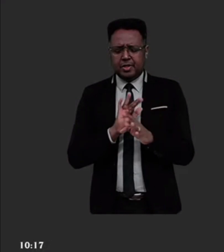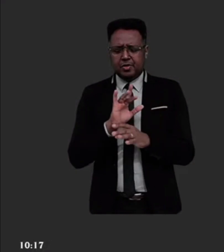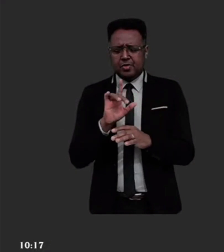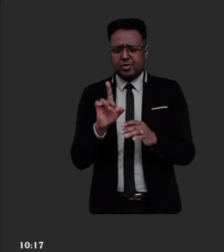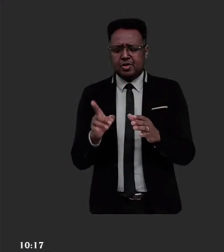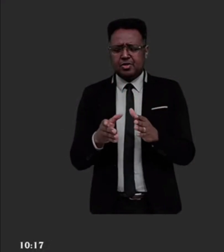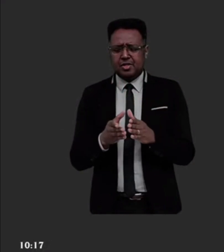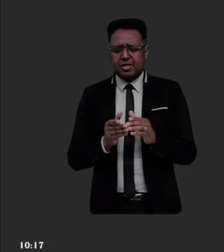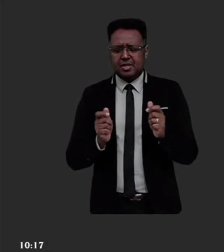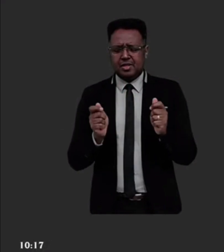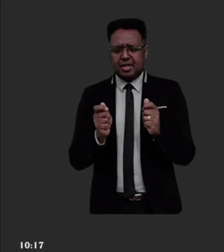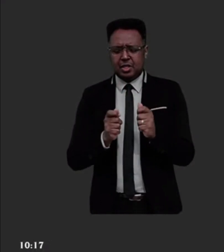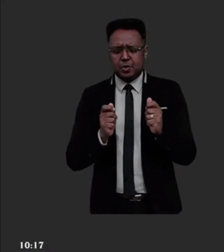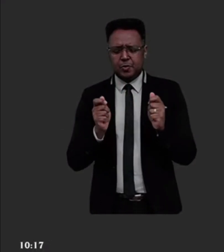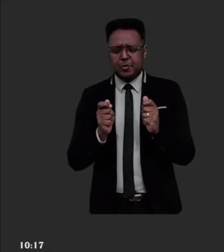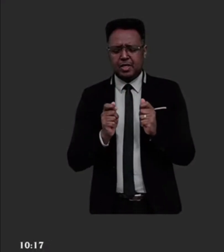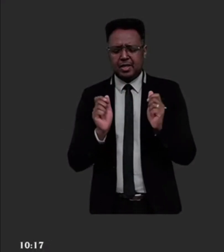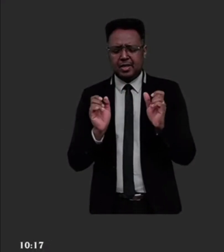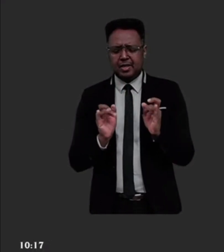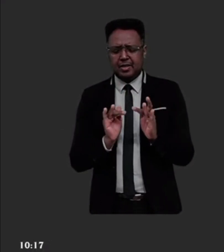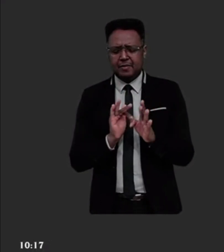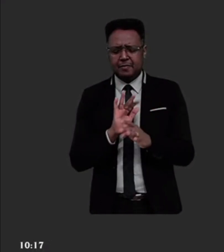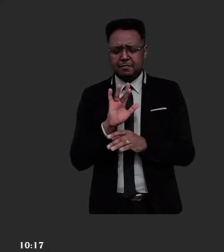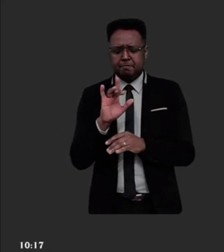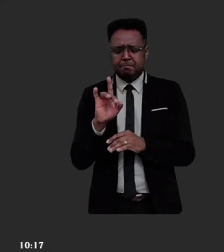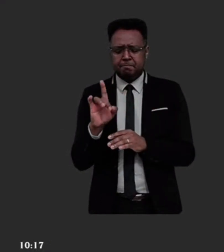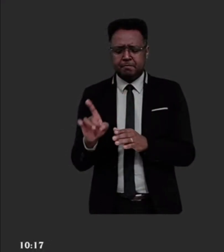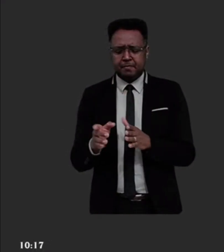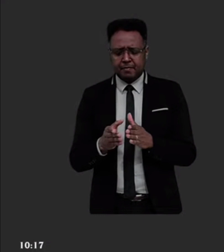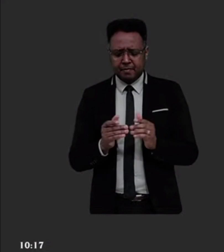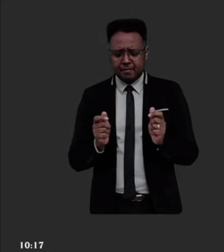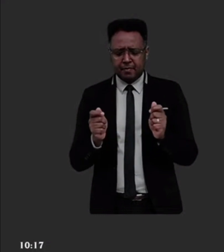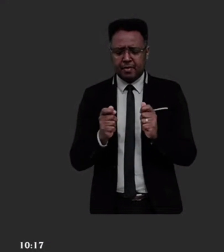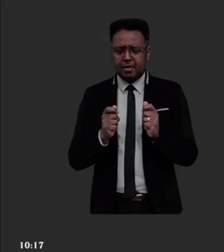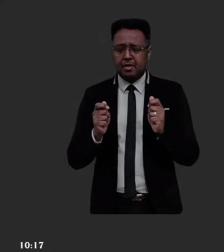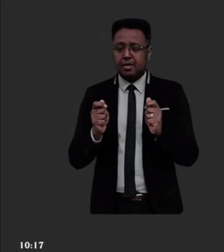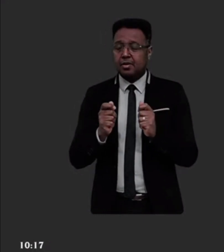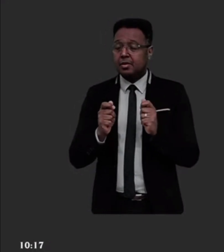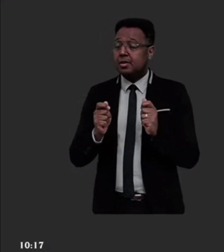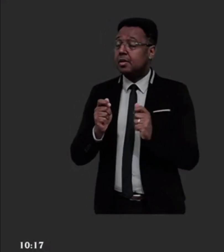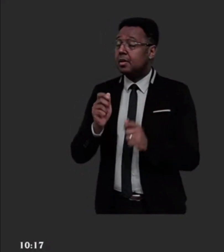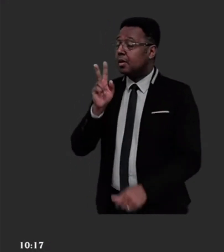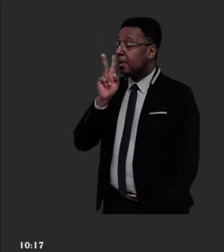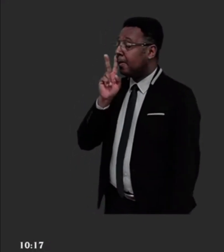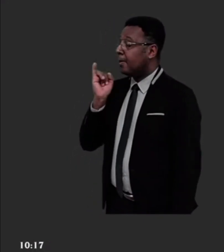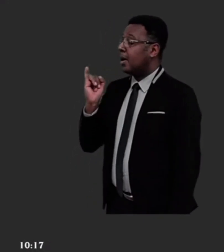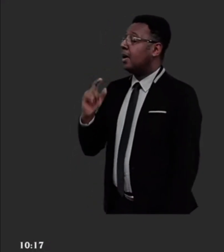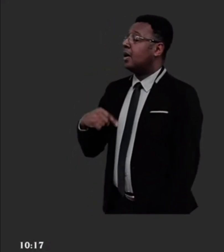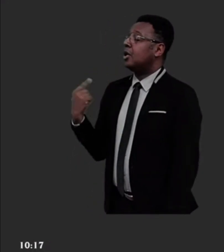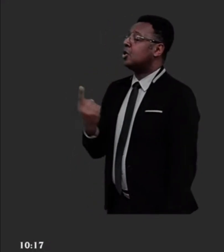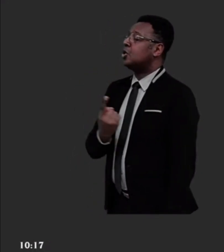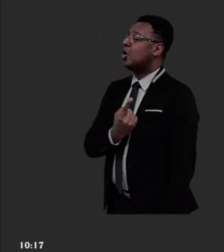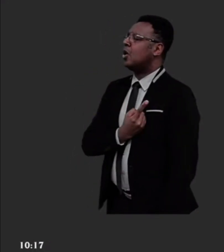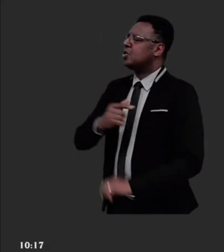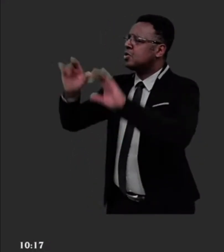Santo tu és, Deus eterno e poderoso. Aleluia. Pai nosso que estás no céu,